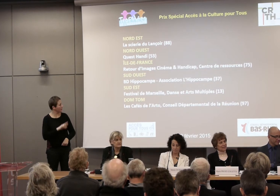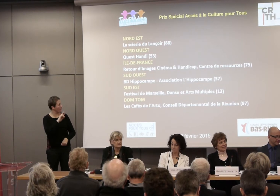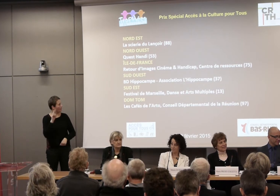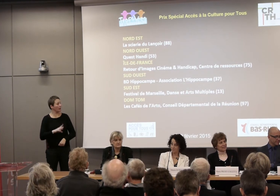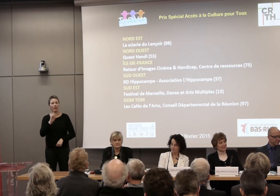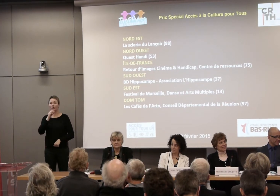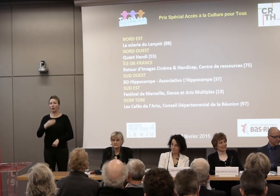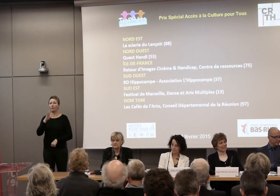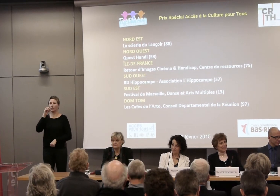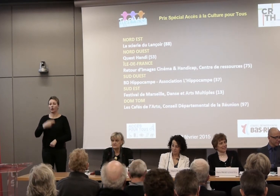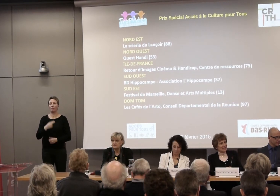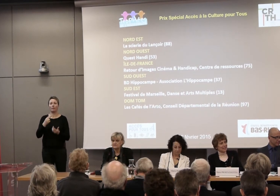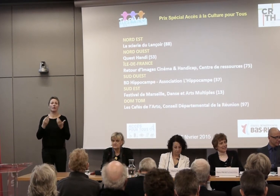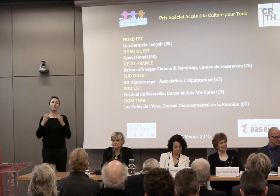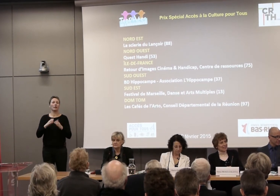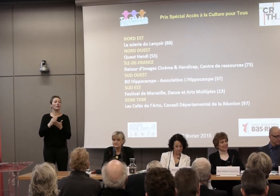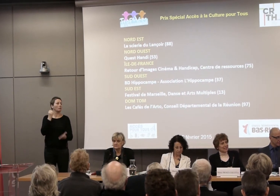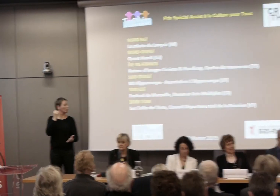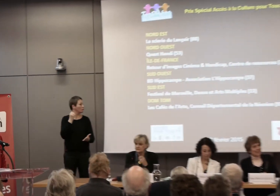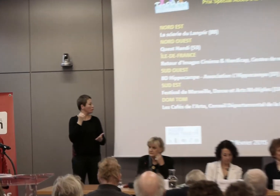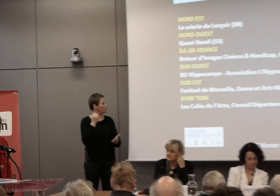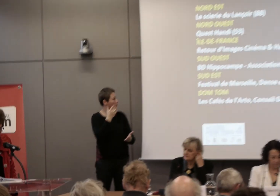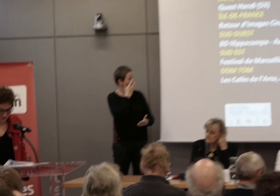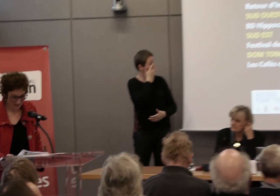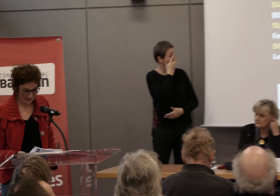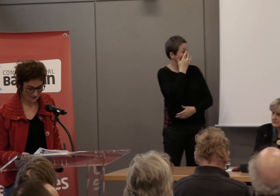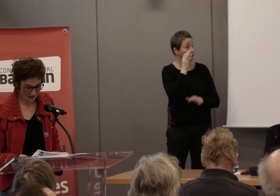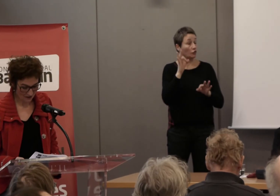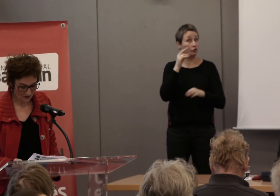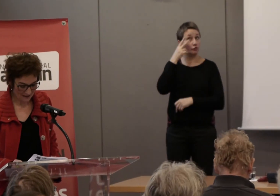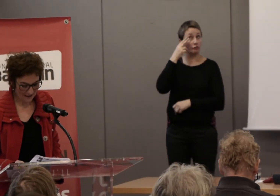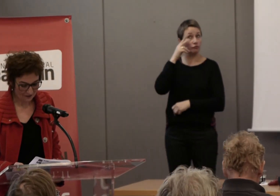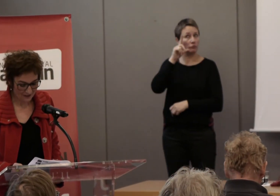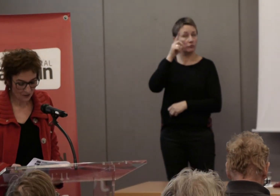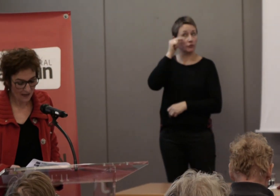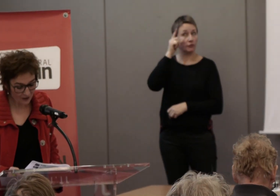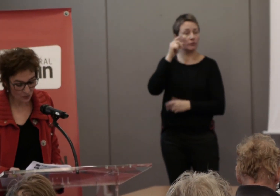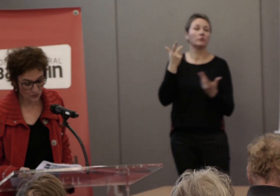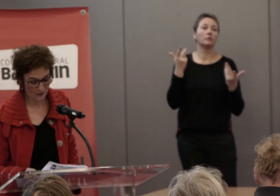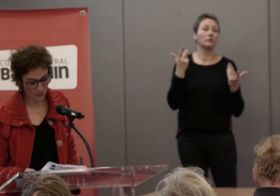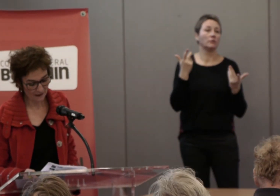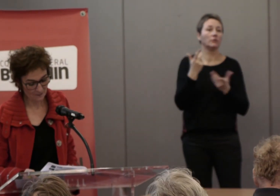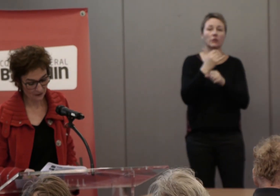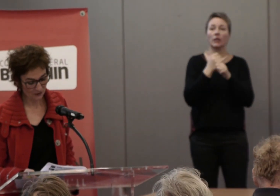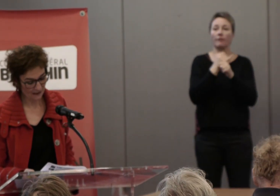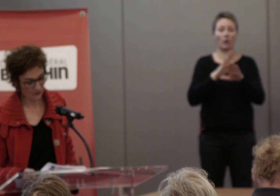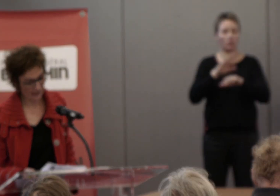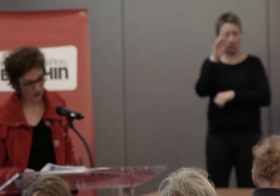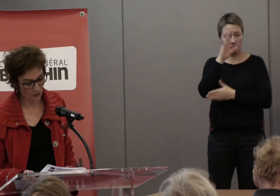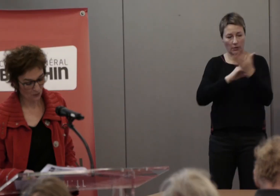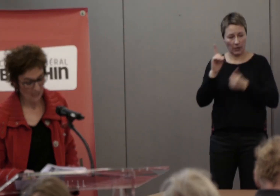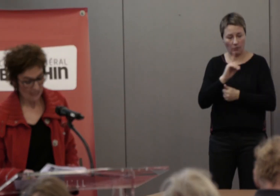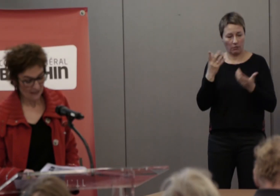pour les dom-toms, c'est la Réunion qui nous a fait de l'œil, si j'ose dire, avec les cafés de l'Arto, c'est le conseil départemental de